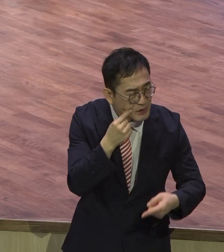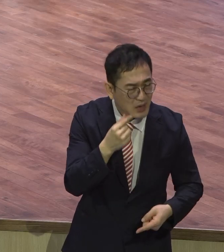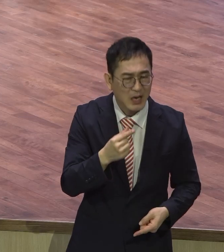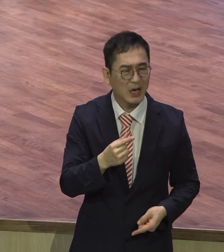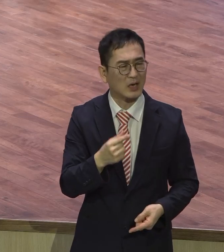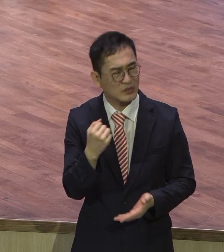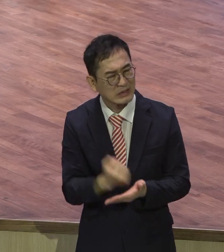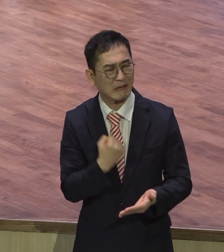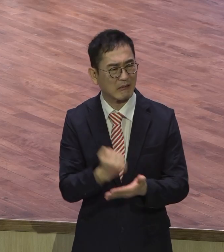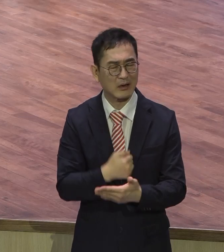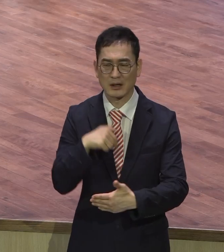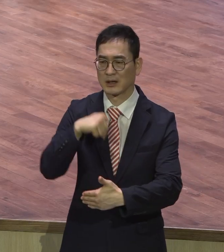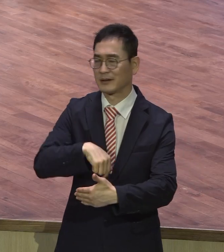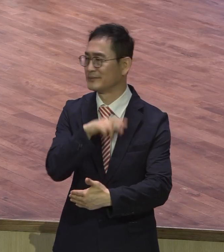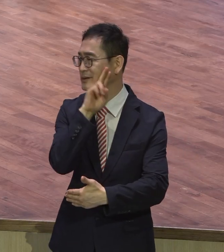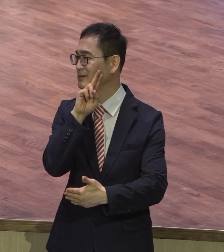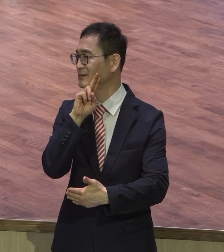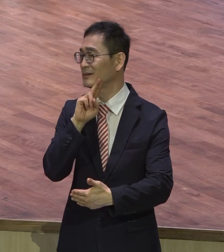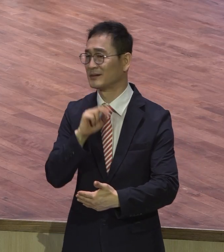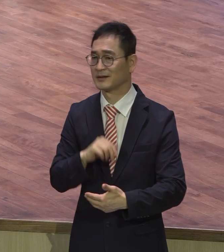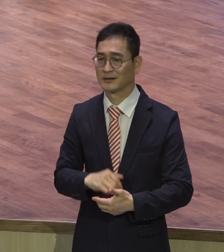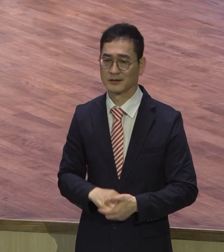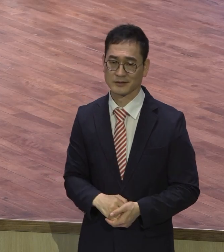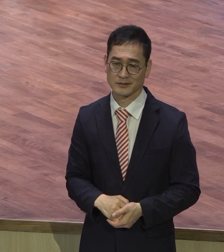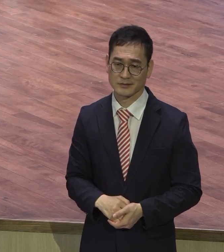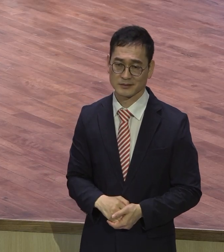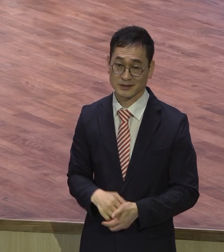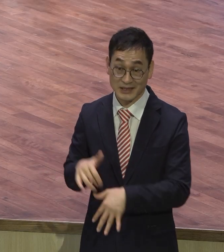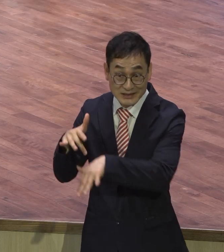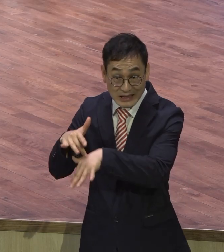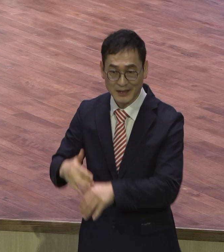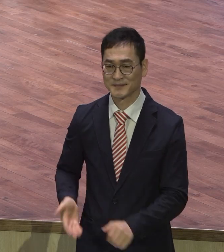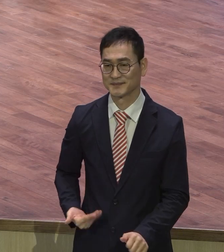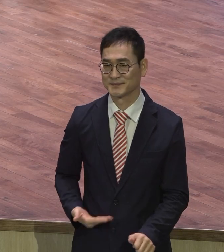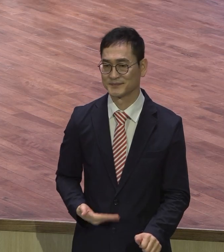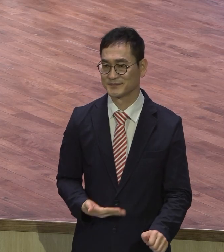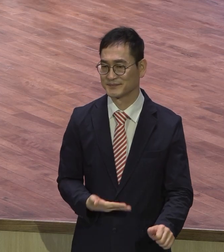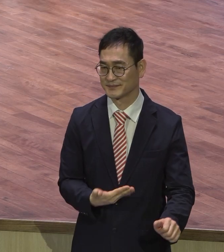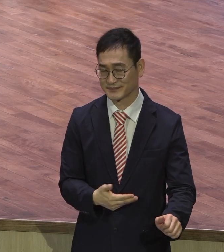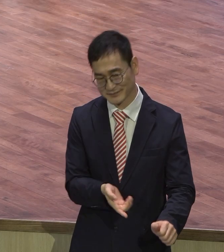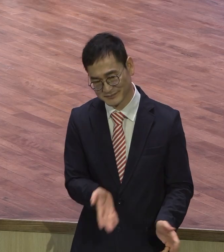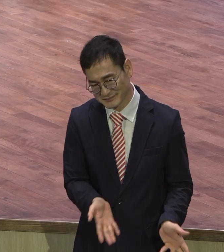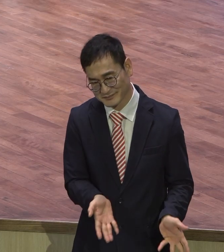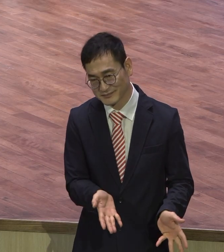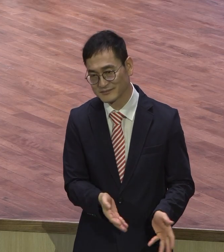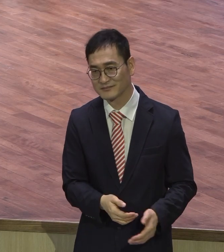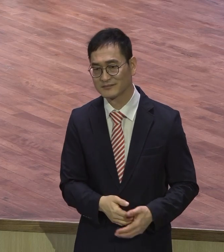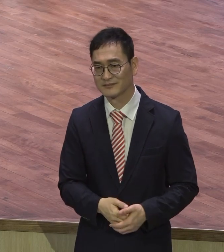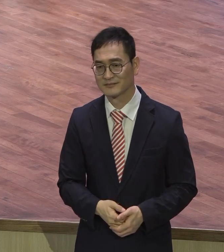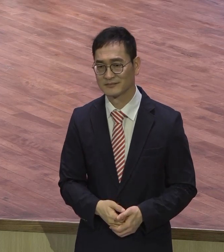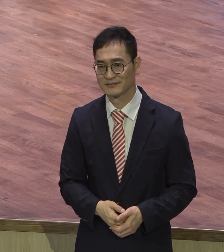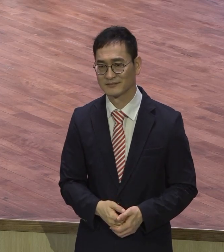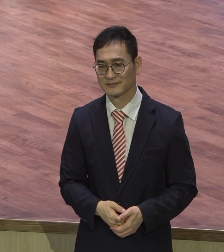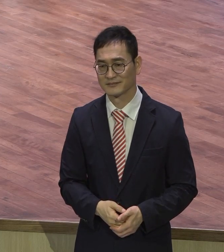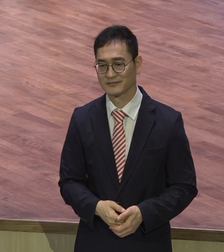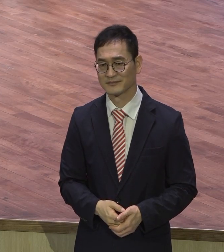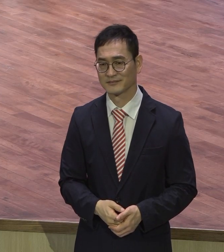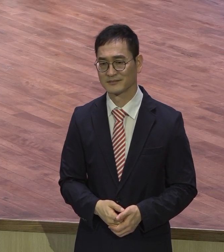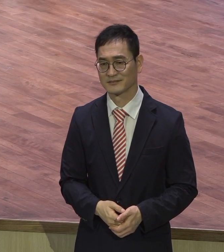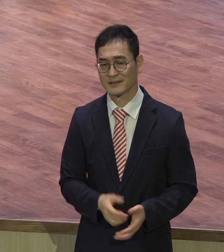사단이 그렇게 만들려고 지금 이 코로나19를 일으켜버린 거예요. 영적으로